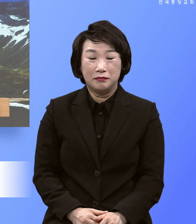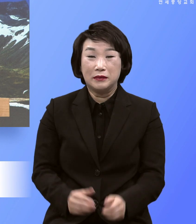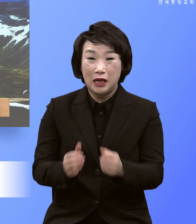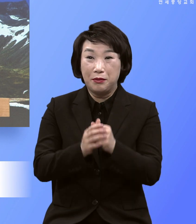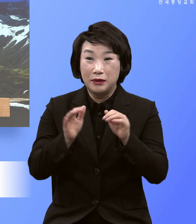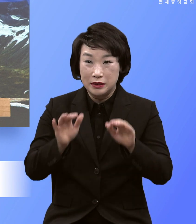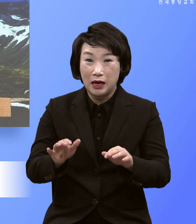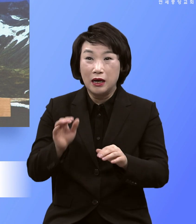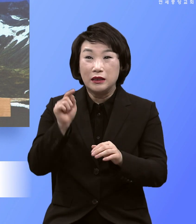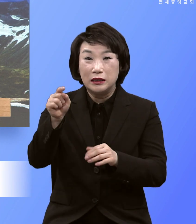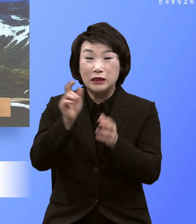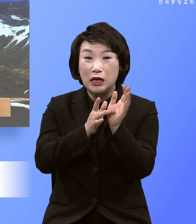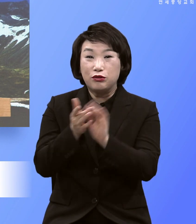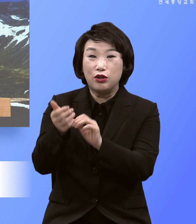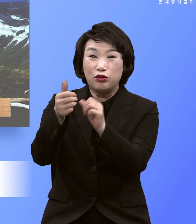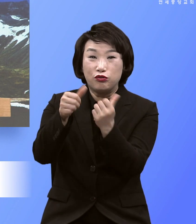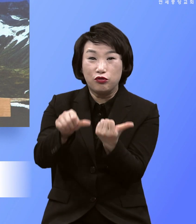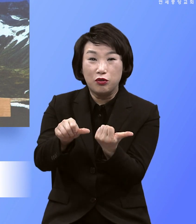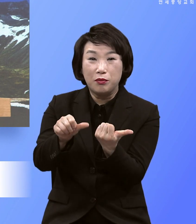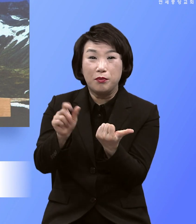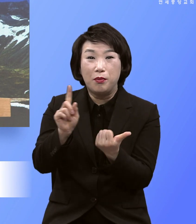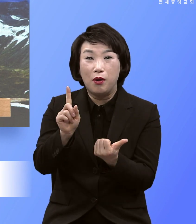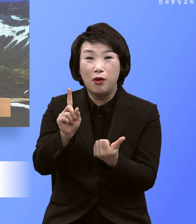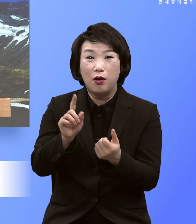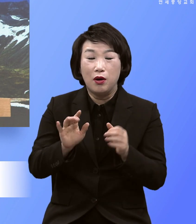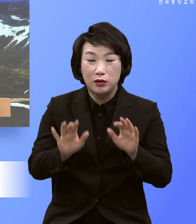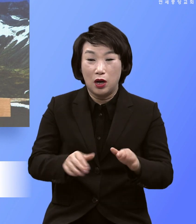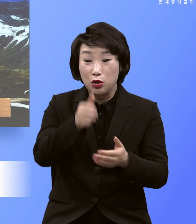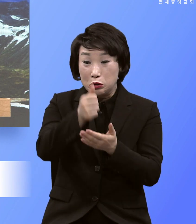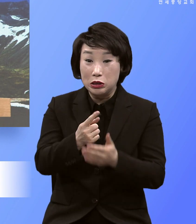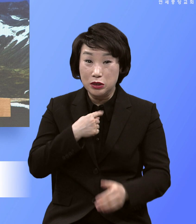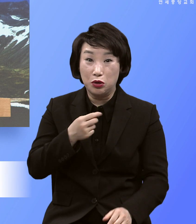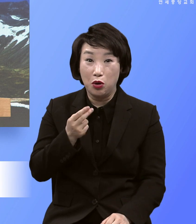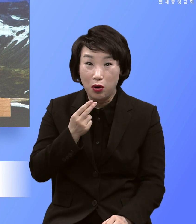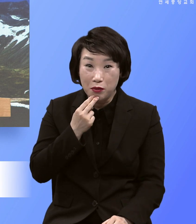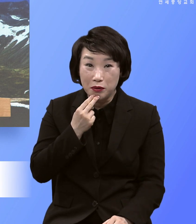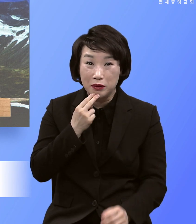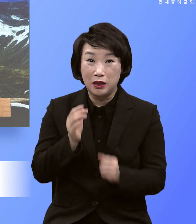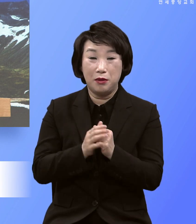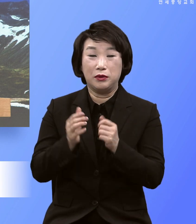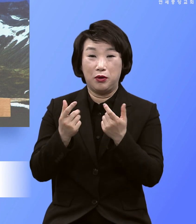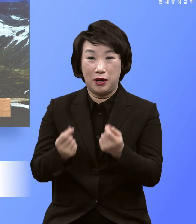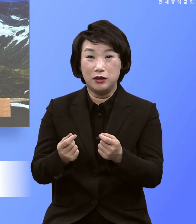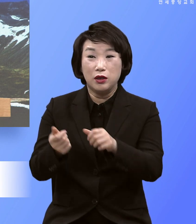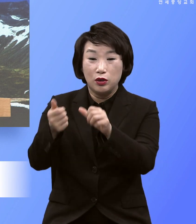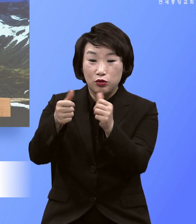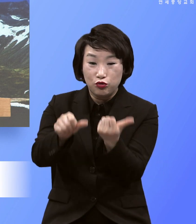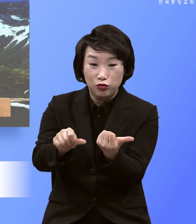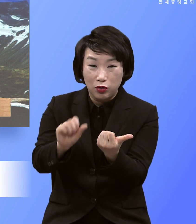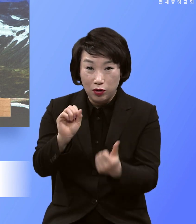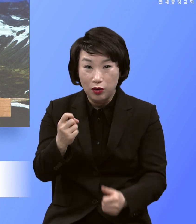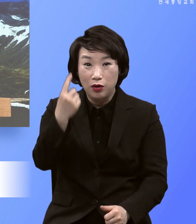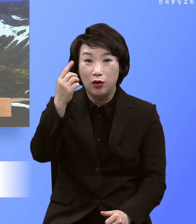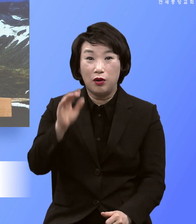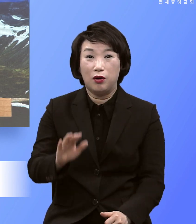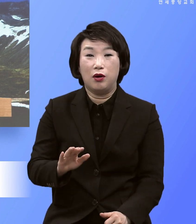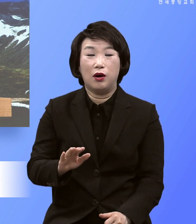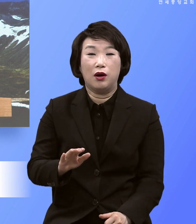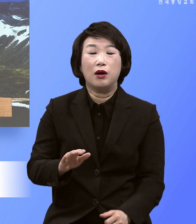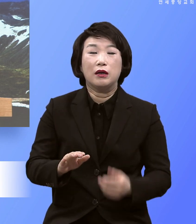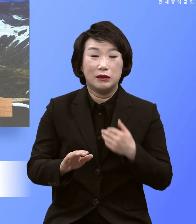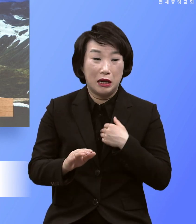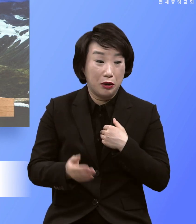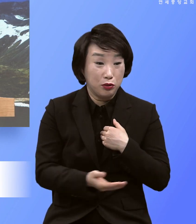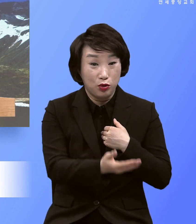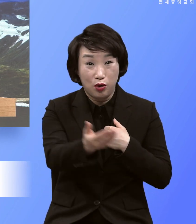그러므로 그의 죽으심은 죄가 없으신 분이 그렇게 죽으심으로 인해서